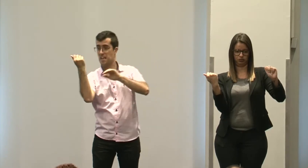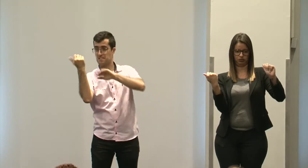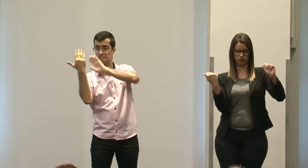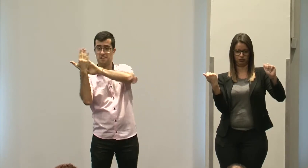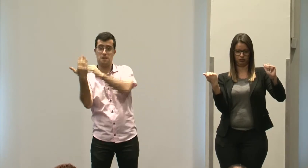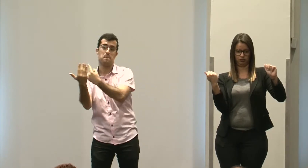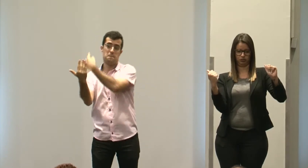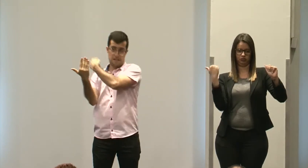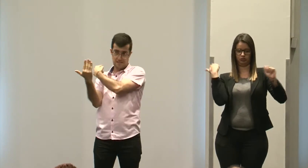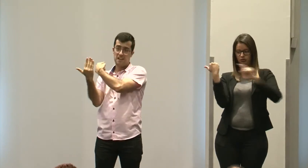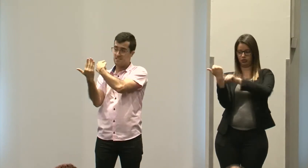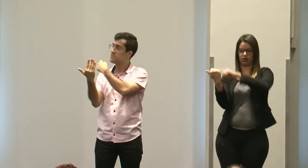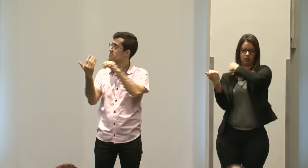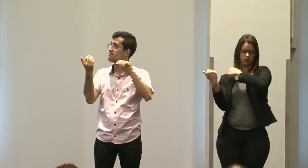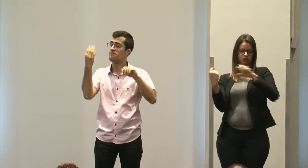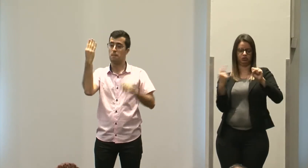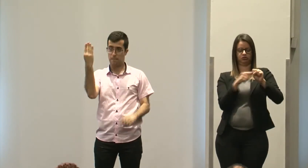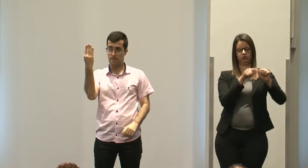trás.